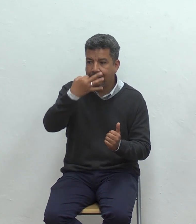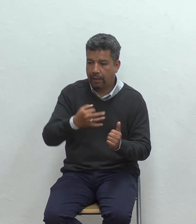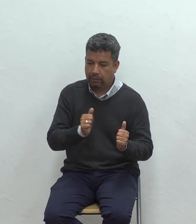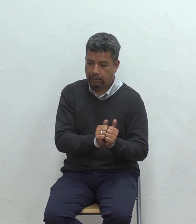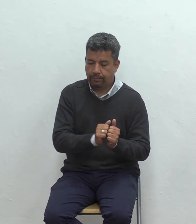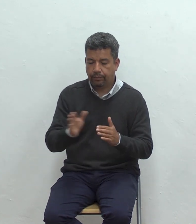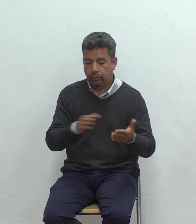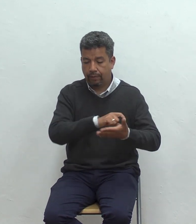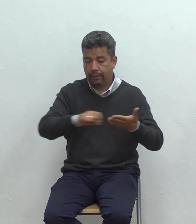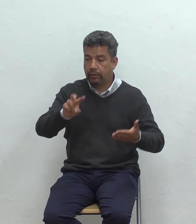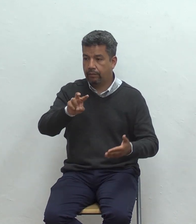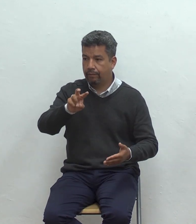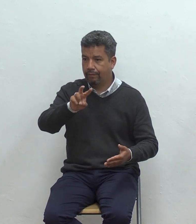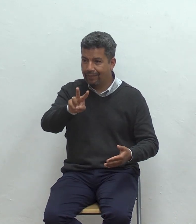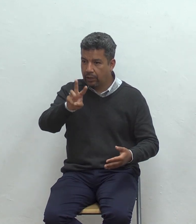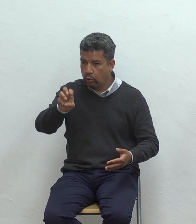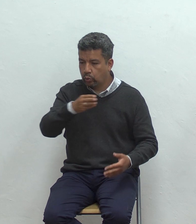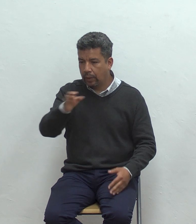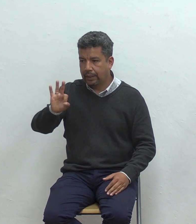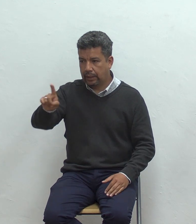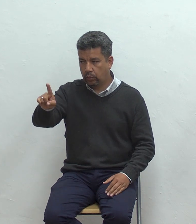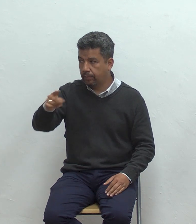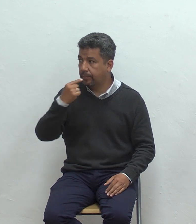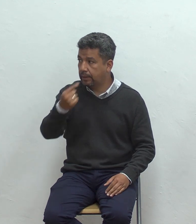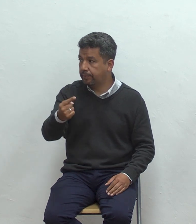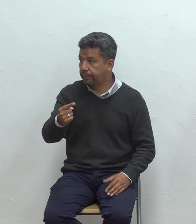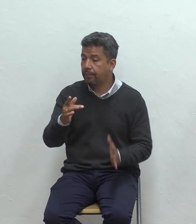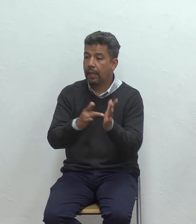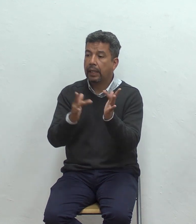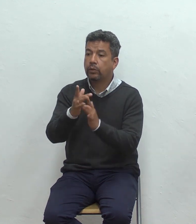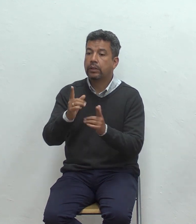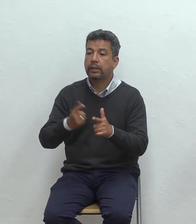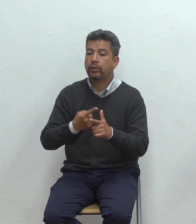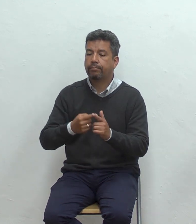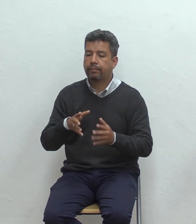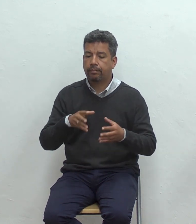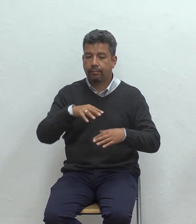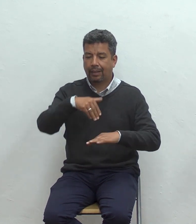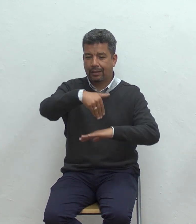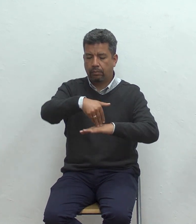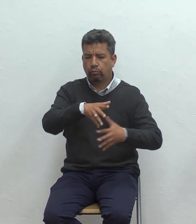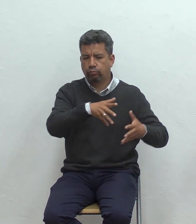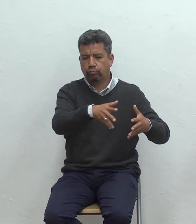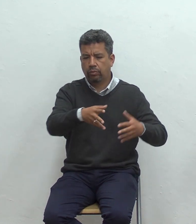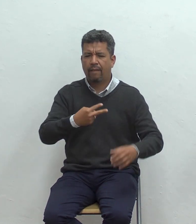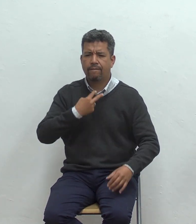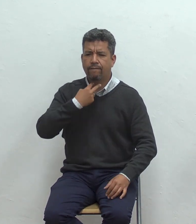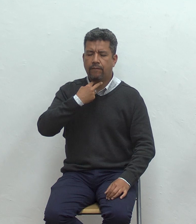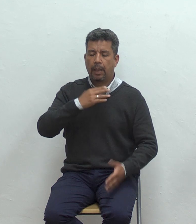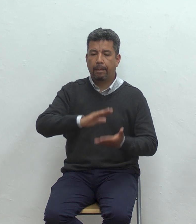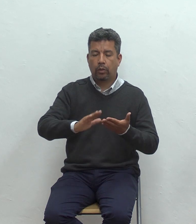verdad. Versículo 28 al 31. Dice, Jesús entonces enseñando en el templo alzó la voz